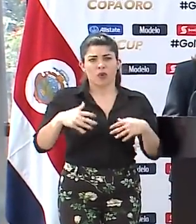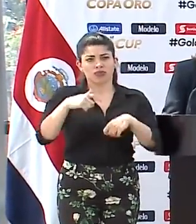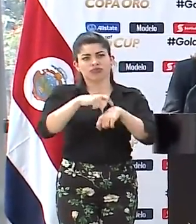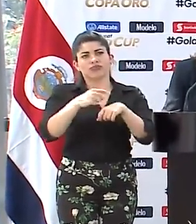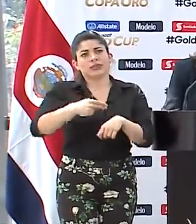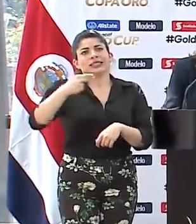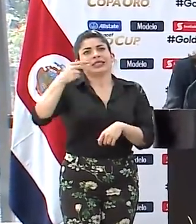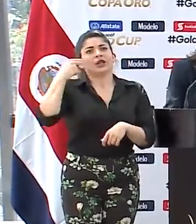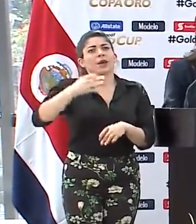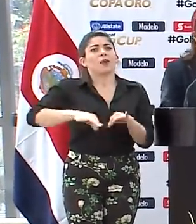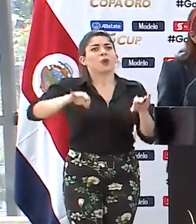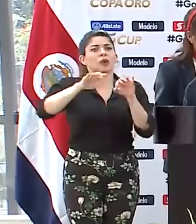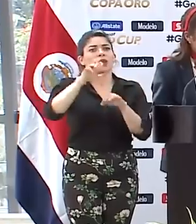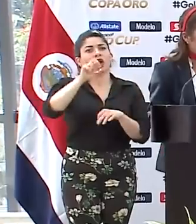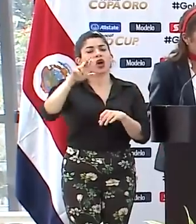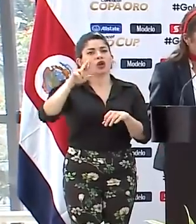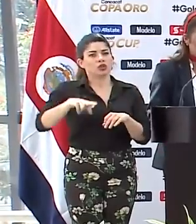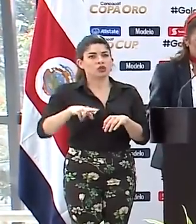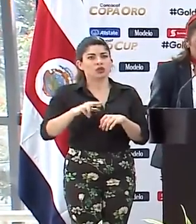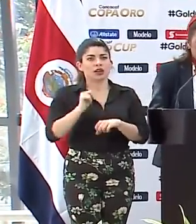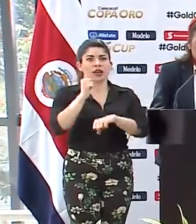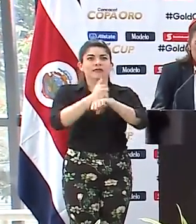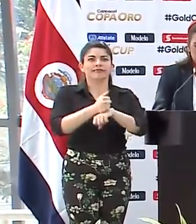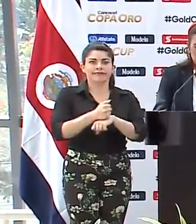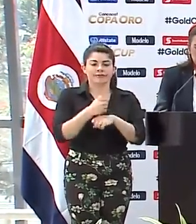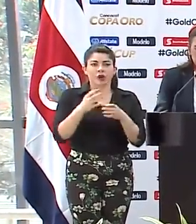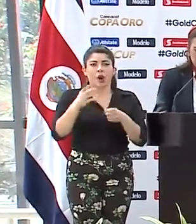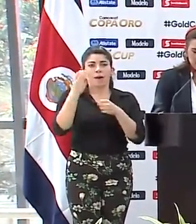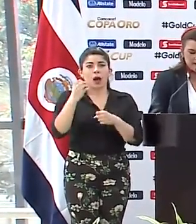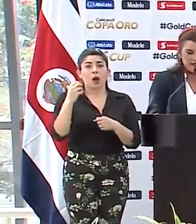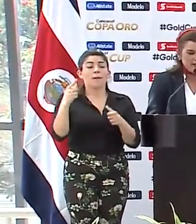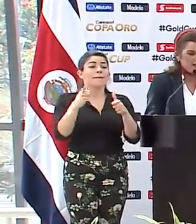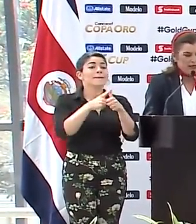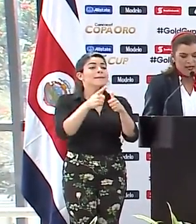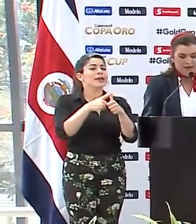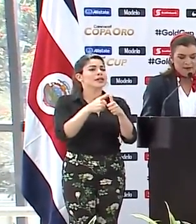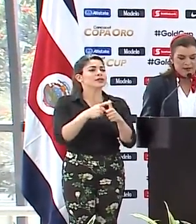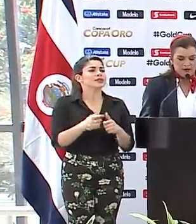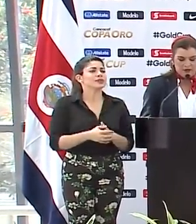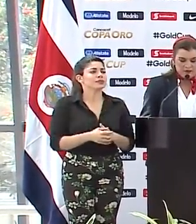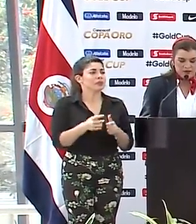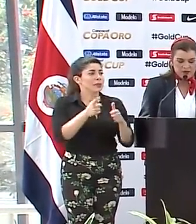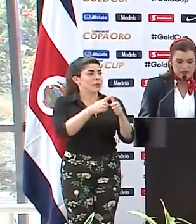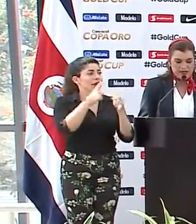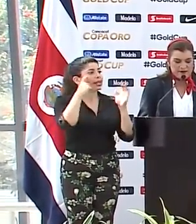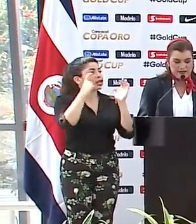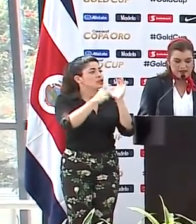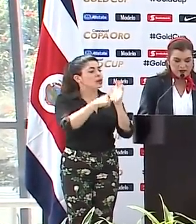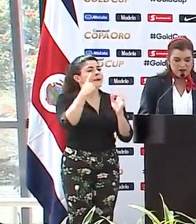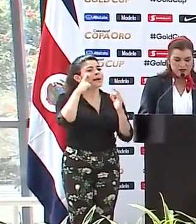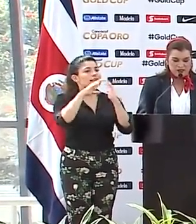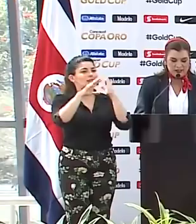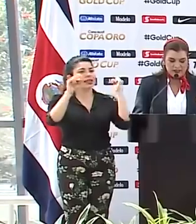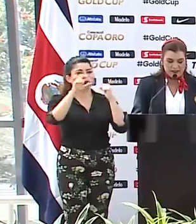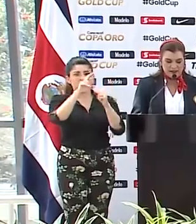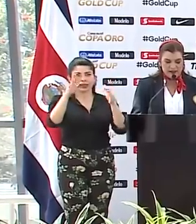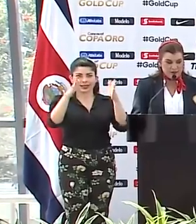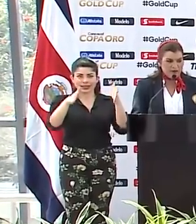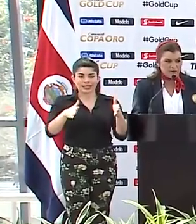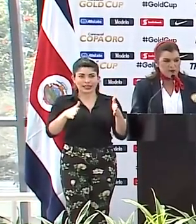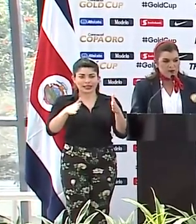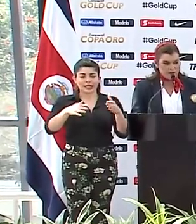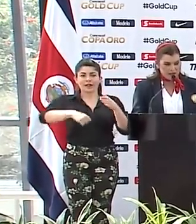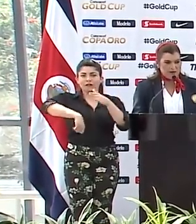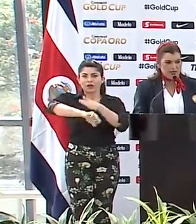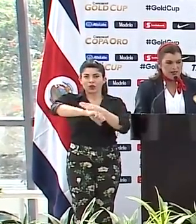de que Costa Rica sea sede para una Copa Oro. En primera instancia, el primer reconocimiento es para la Federación Costarricense